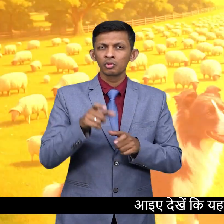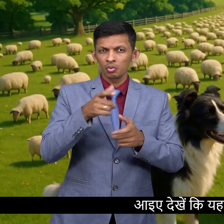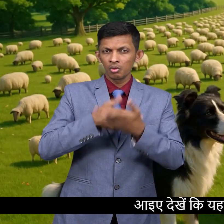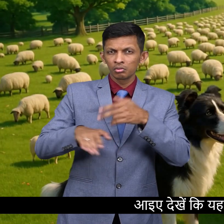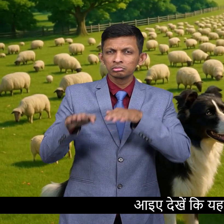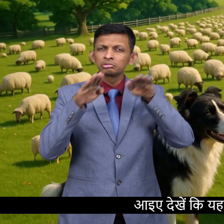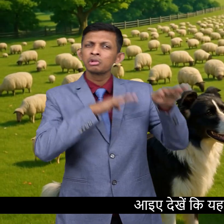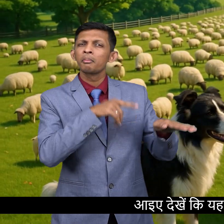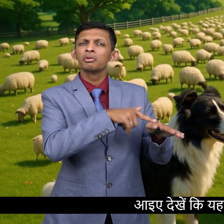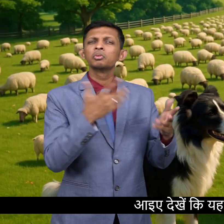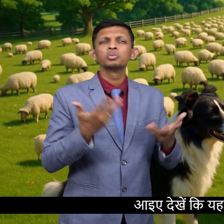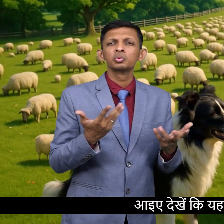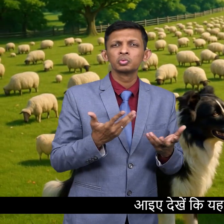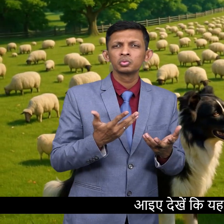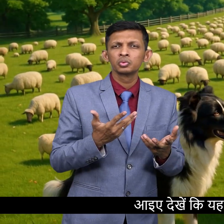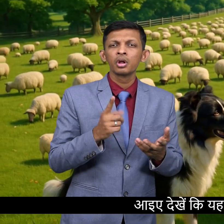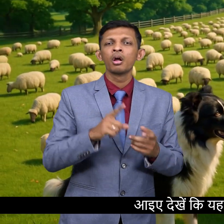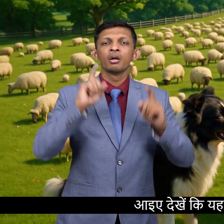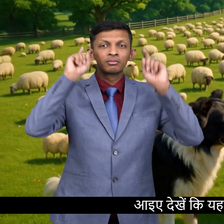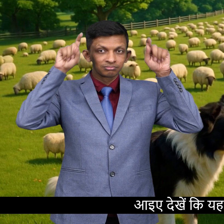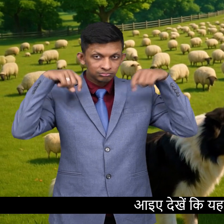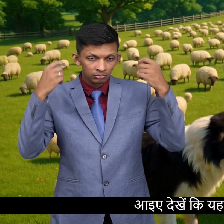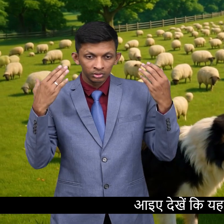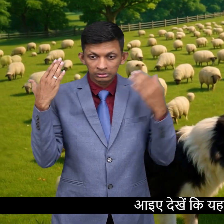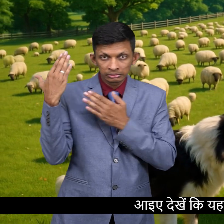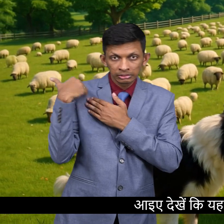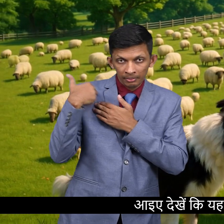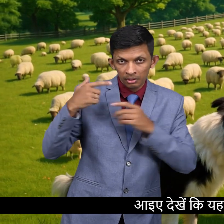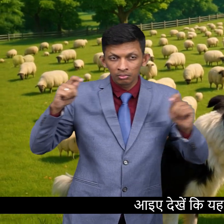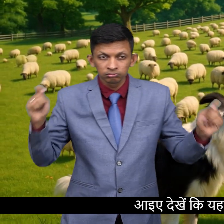आइए देखें कि यह चरवाहा किस पर निर्भर करता है।